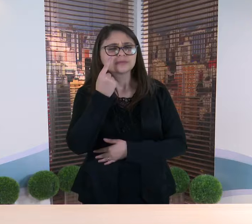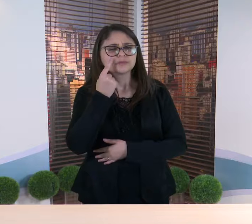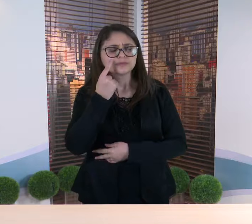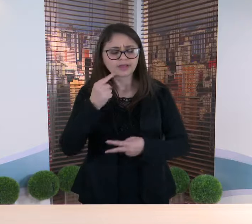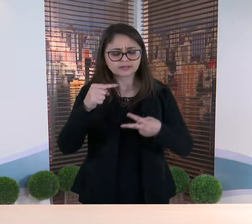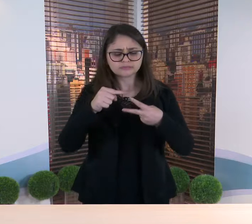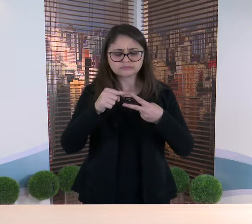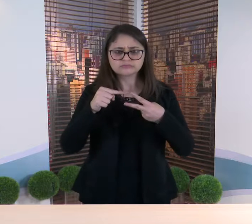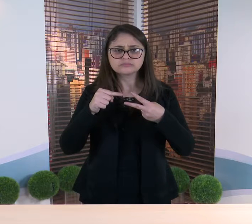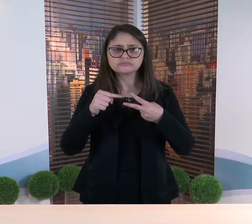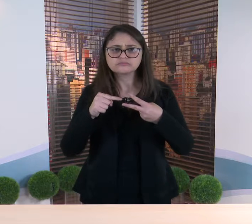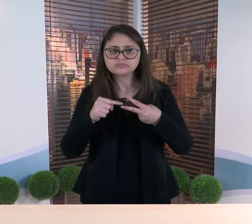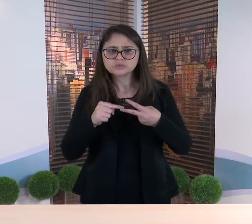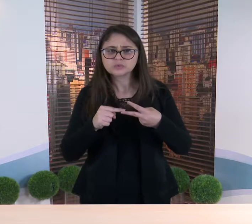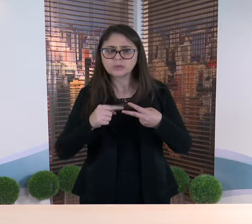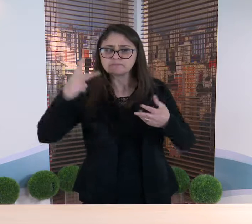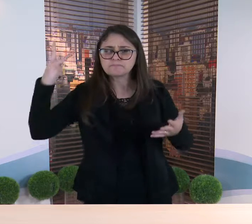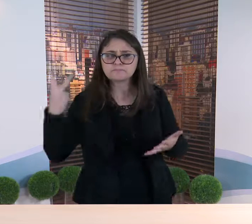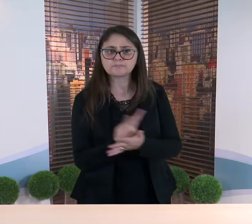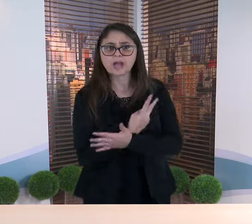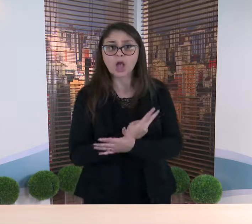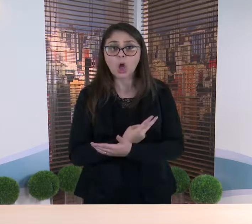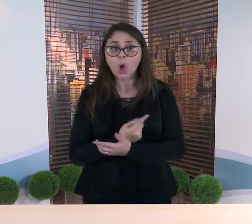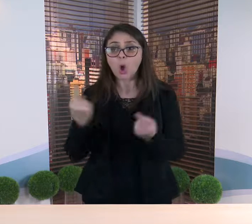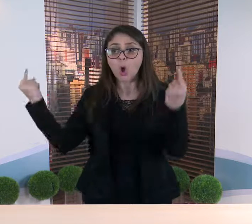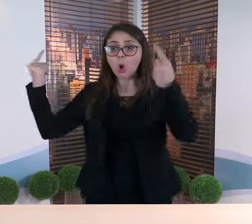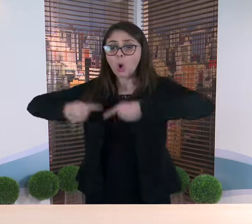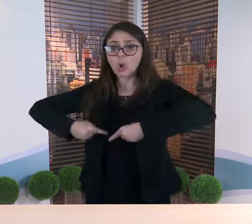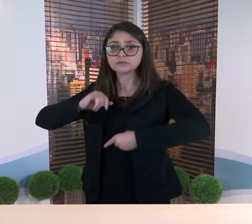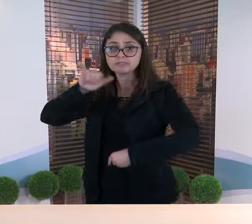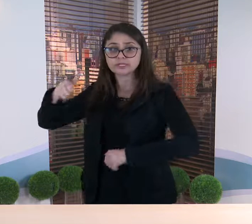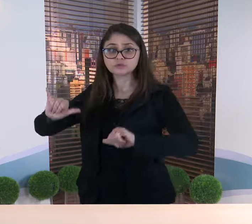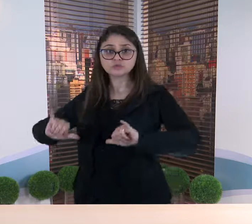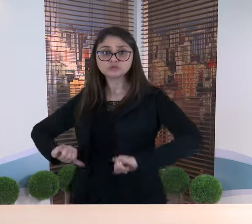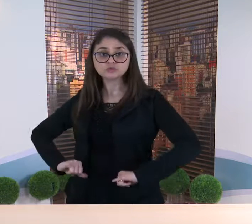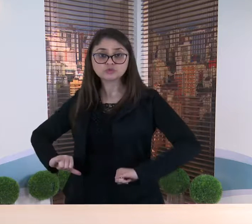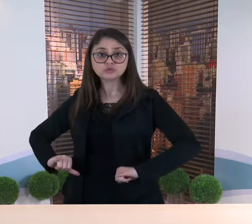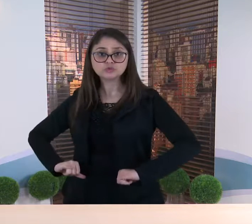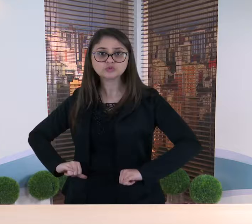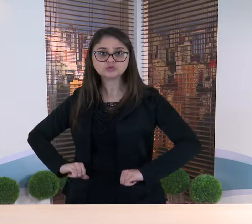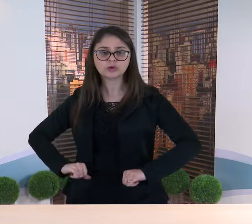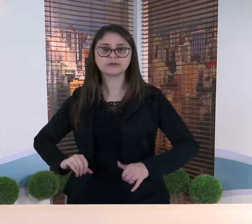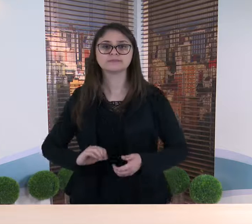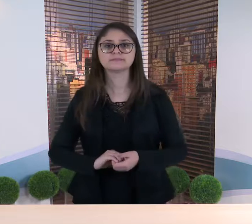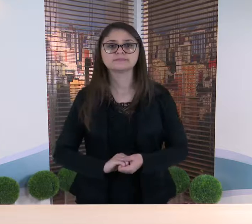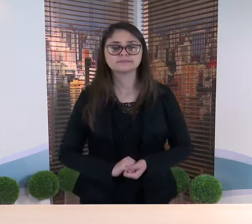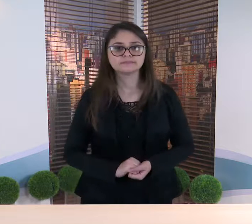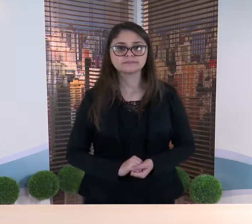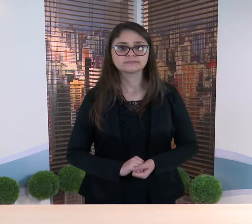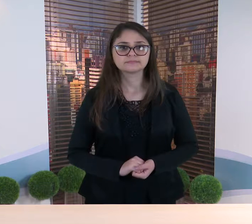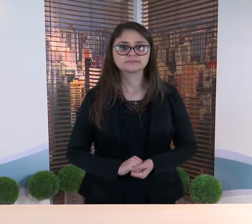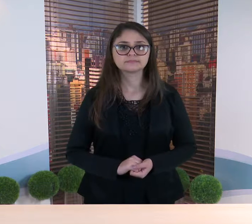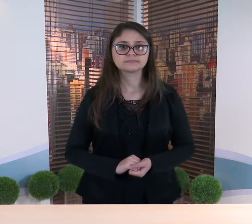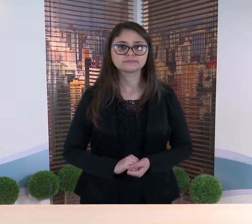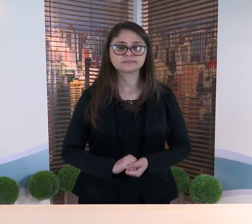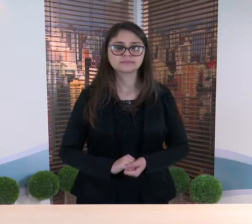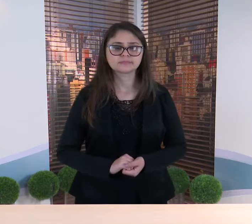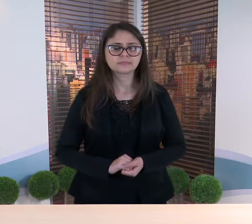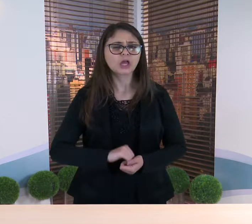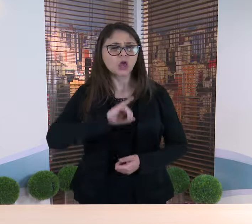2 tragédias infringidas contra Jó na primeira visita do adversário. Na passagem de